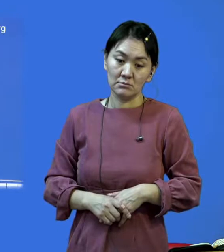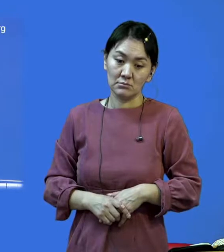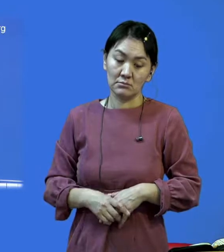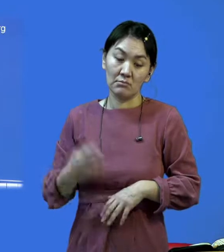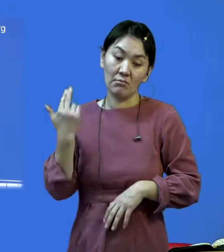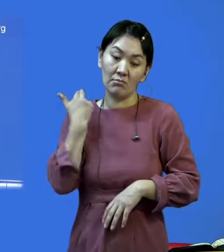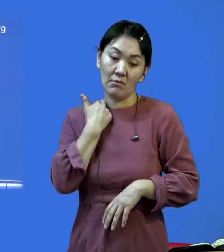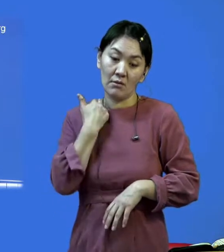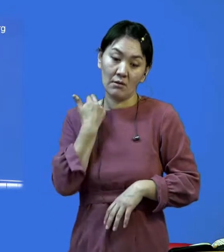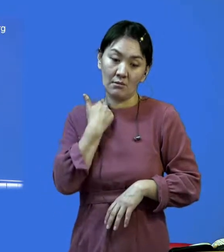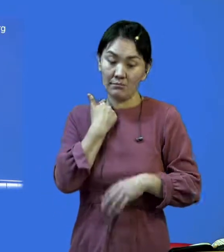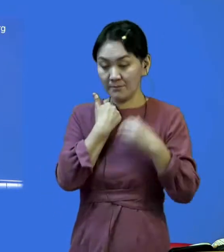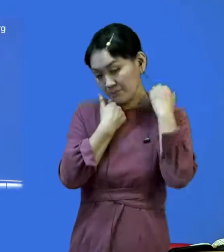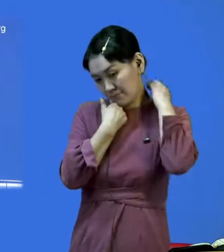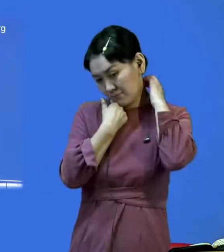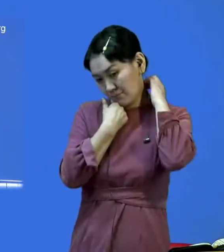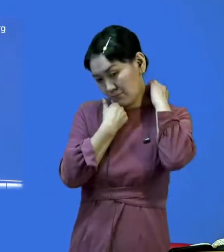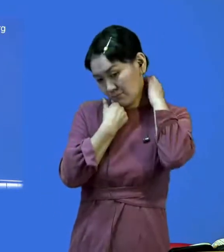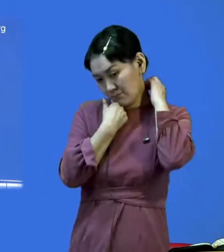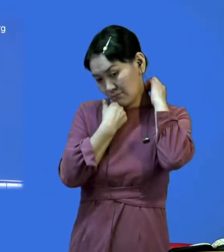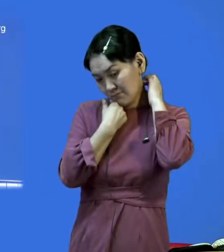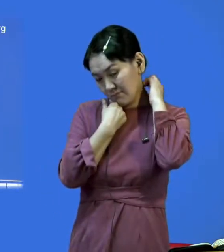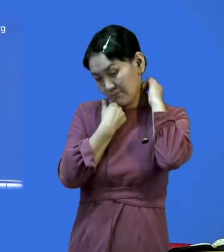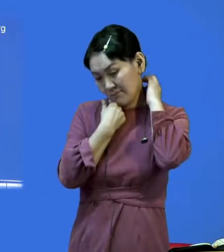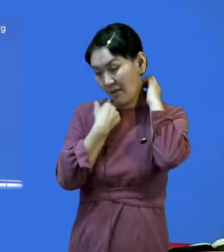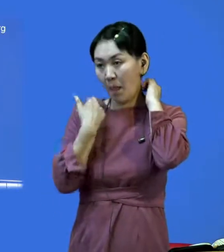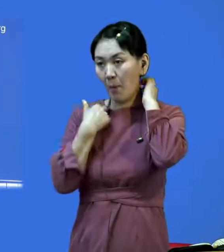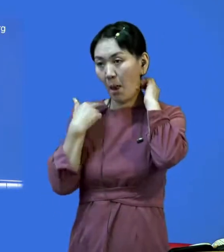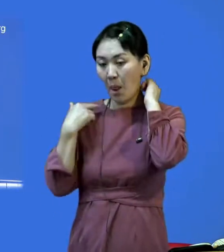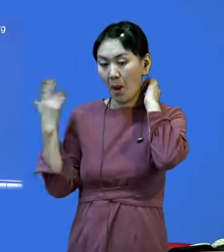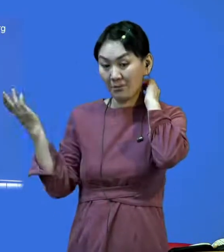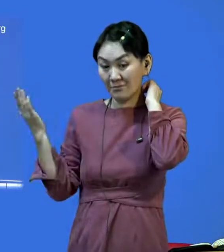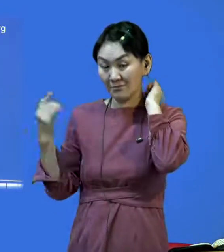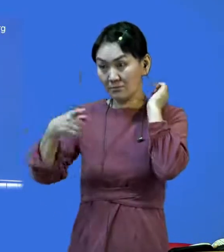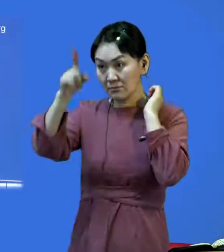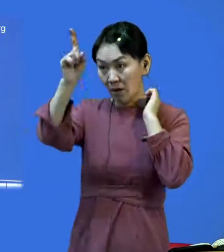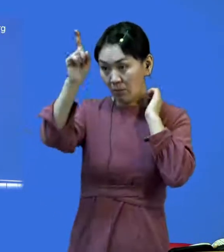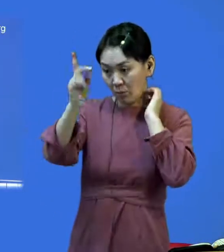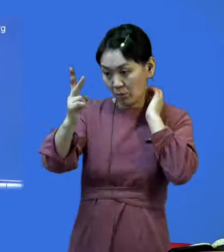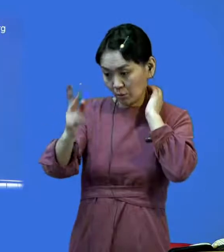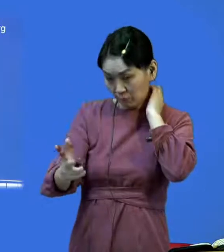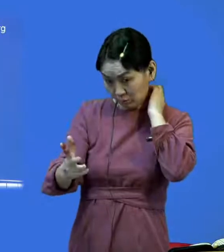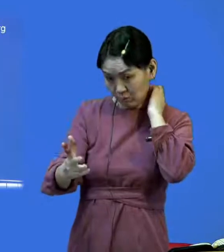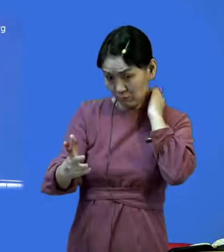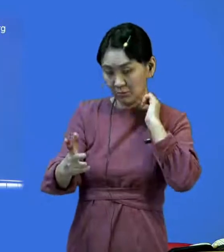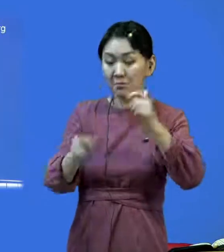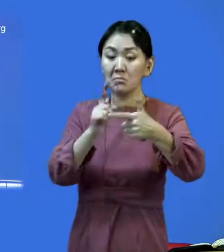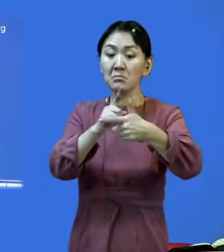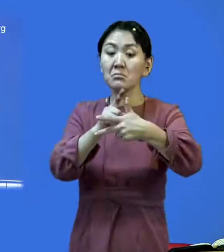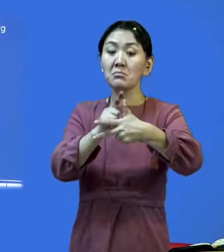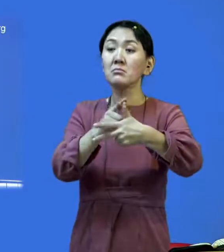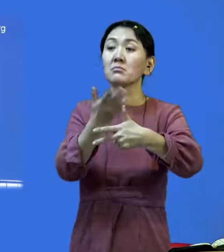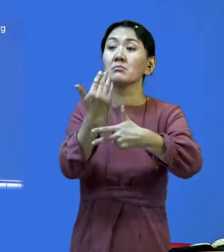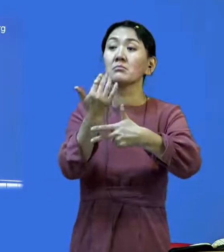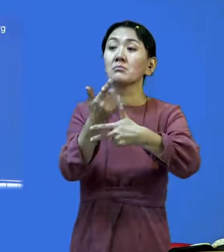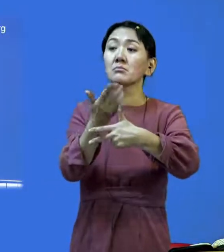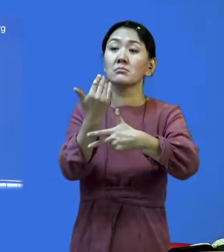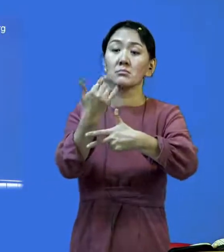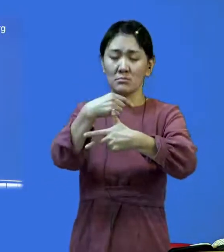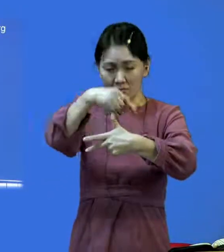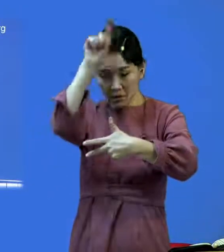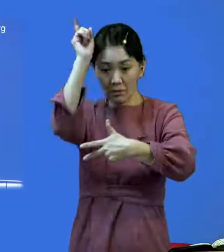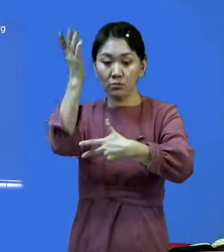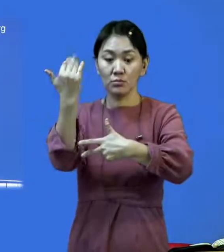Англиар бол first, second, third. Нэгд, хоёрд, гуравд гэж байна. Тэгээ нэгдэх нь юу юм бэ?